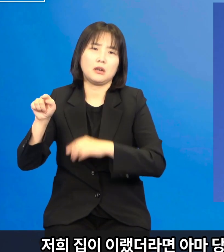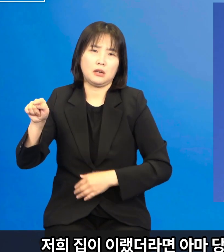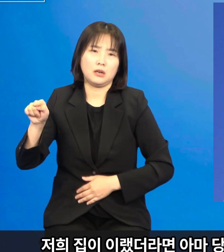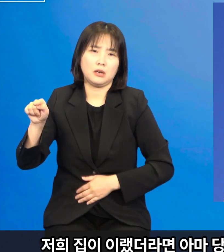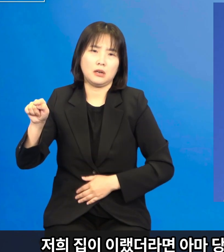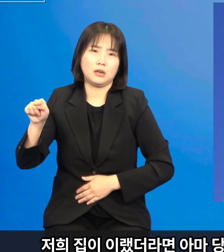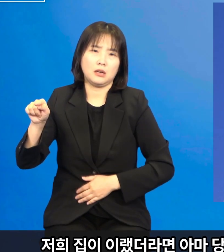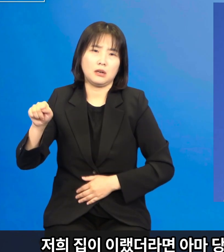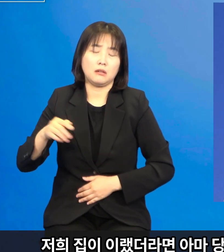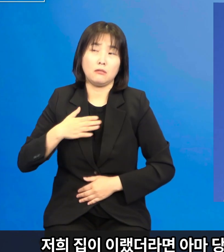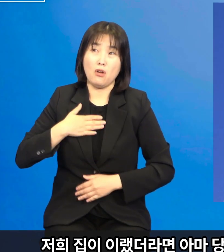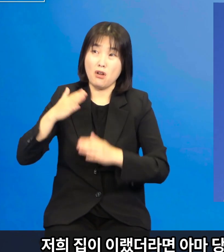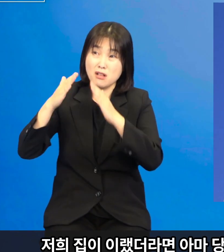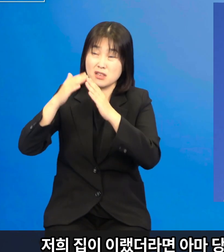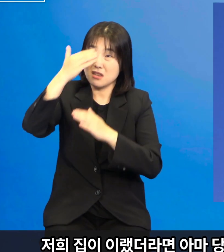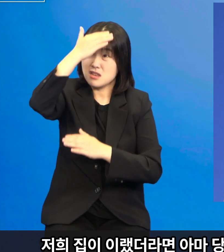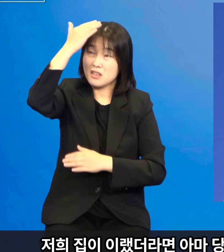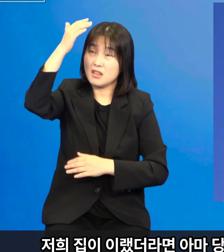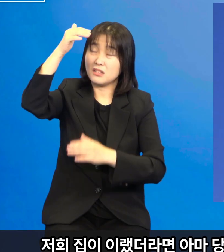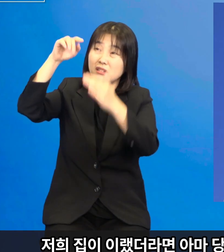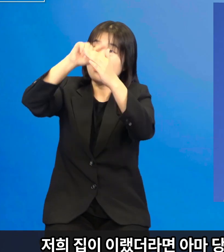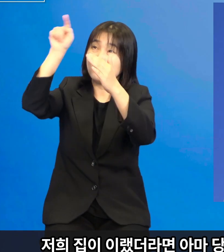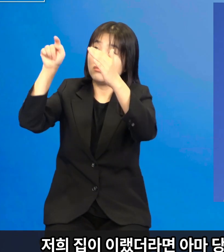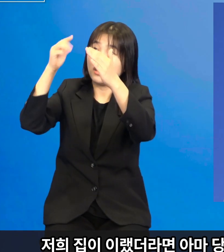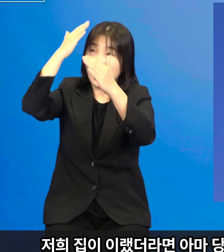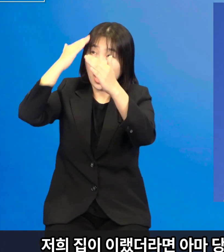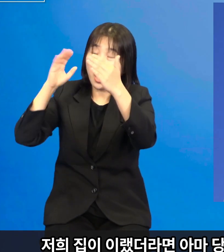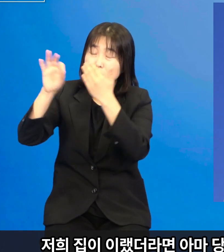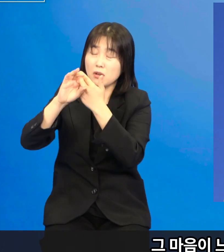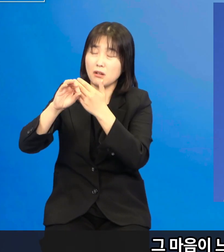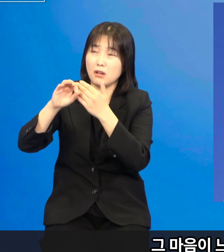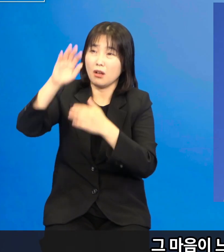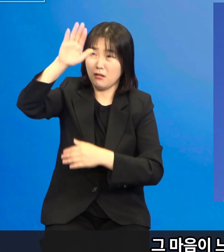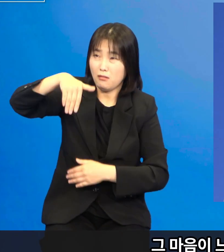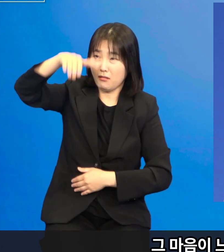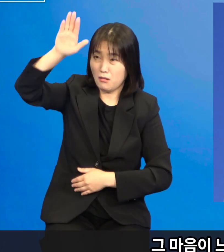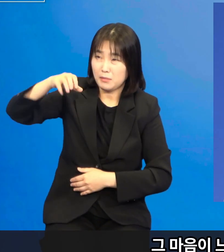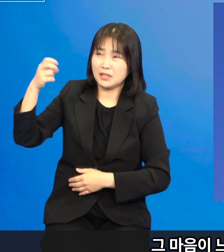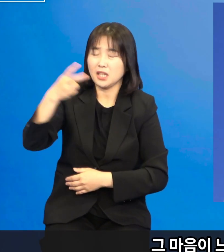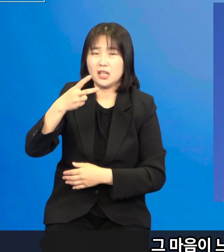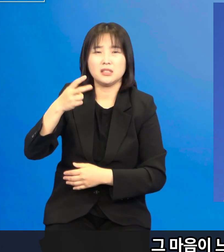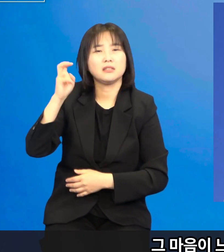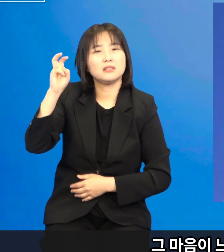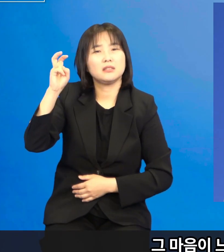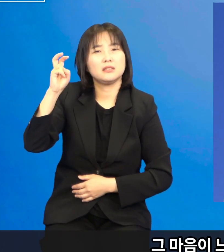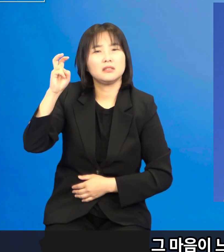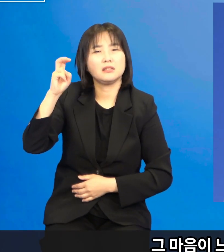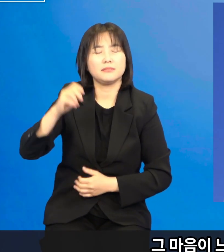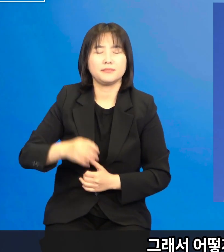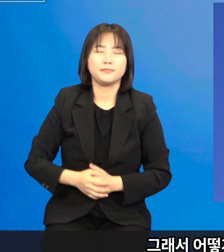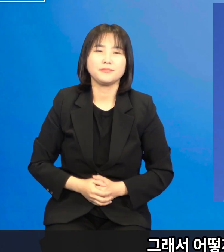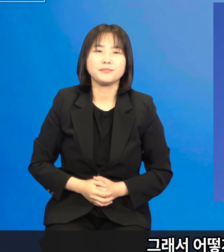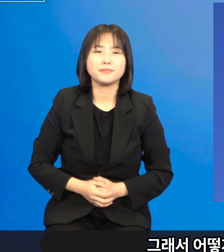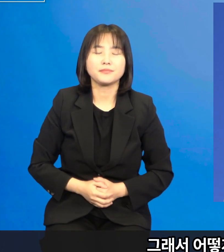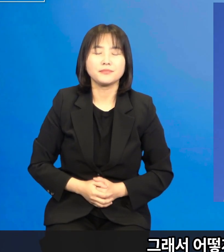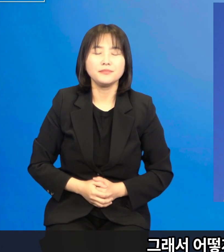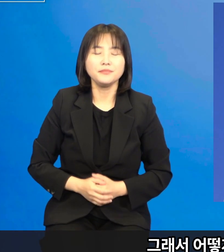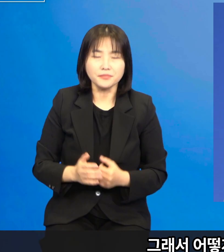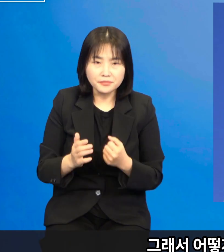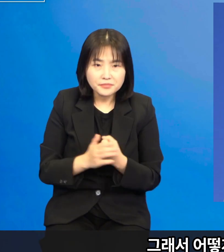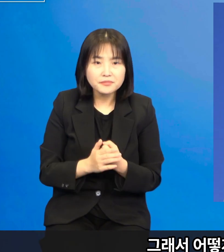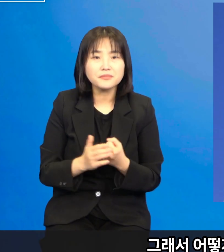저희 집에 이랬더라면 아마 당장 다 도배를 다시 했을 겁니다. 그 마음이 느껴지는 거죠.